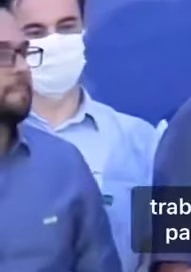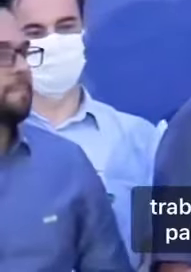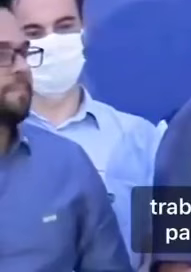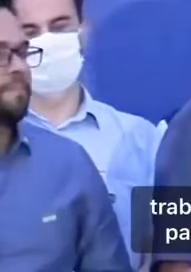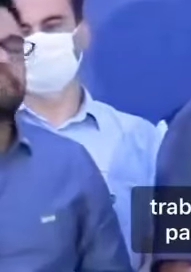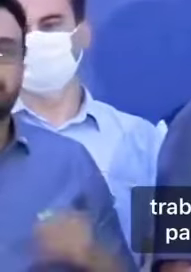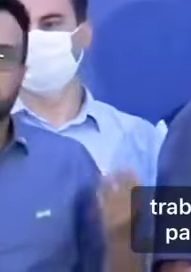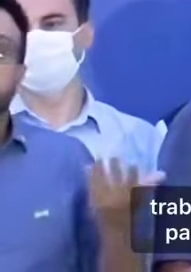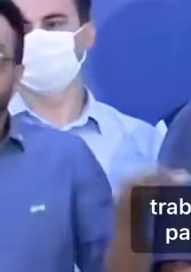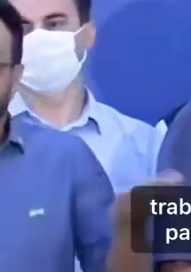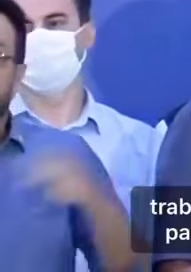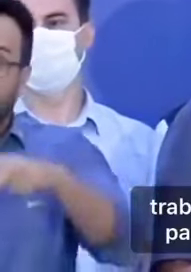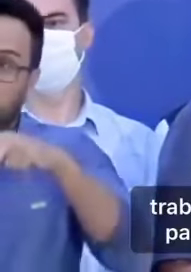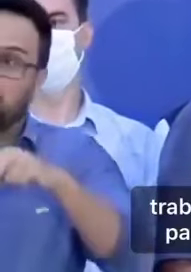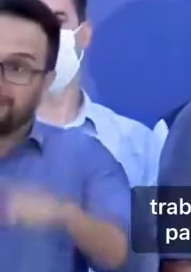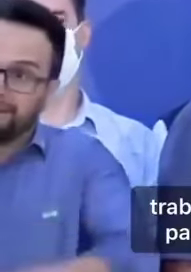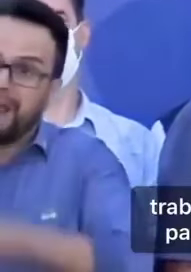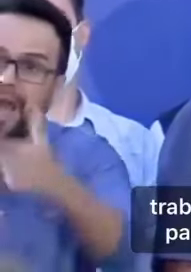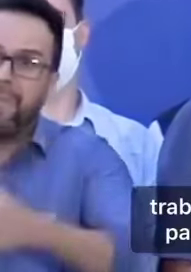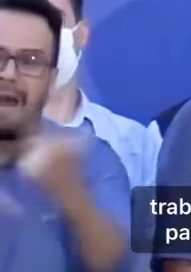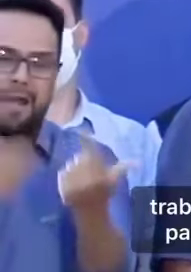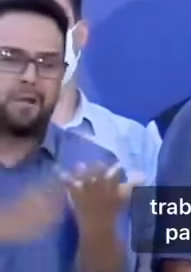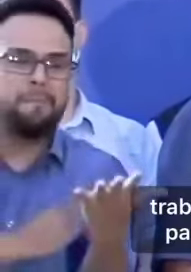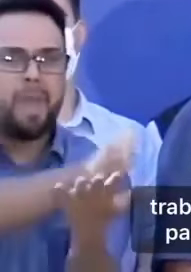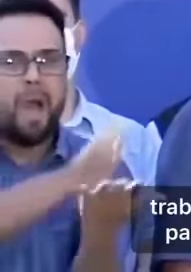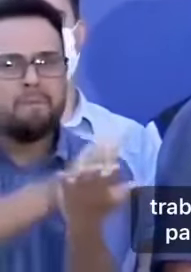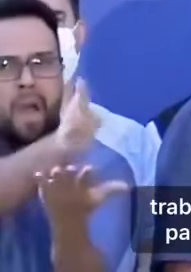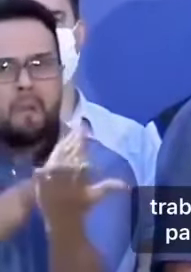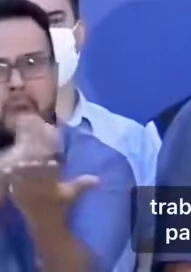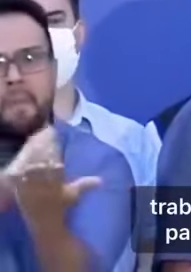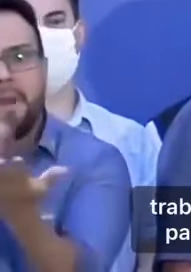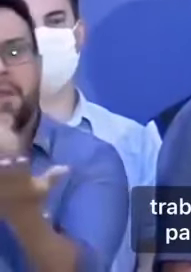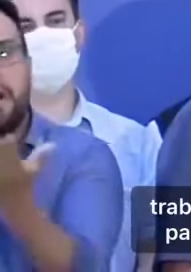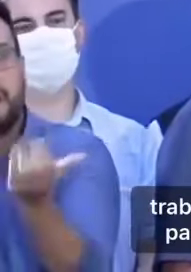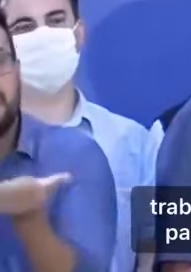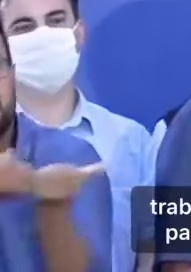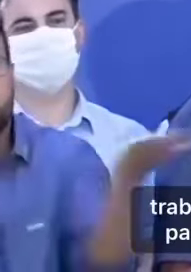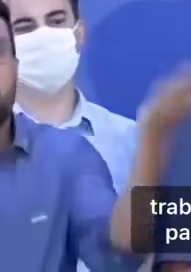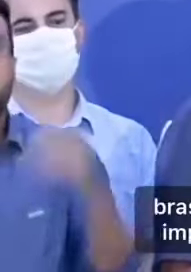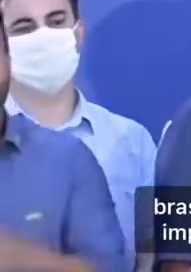No mais, trabalhamos em todas as frentes para melhorar a vida de vocês.